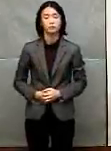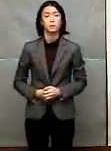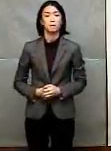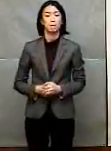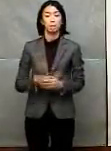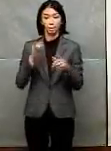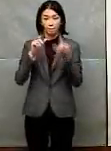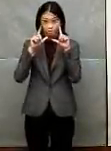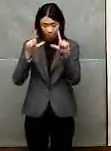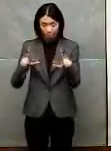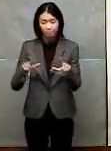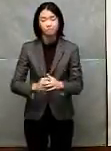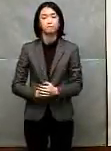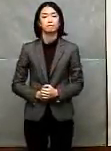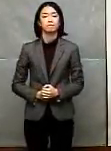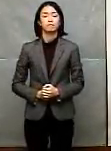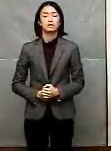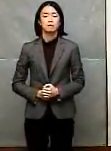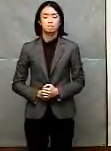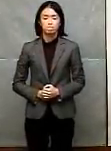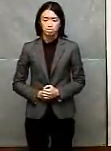ね、